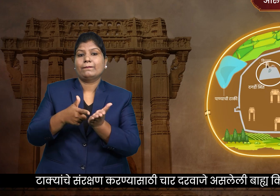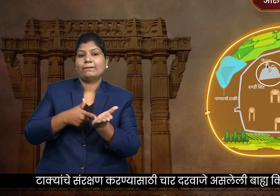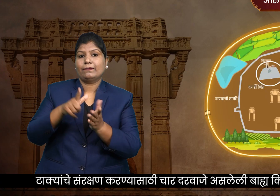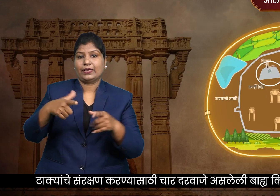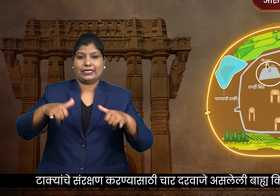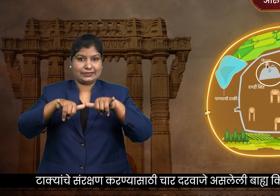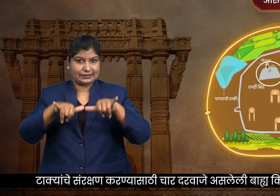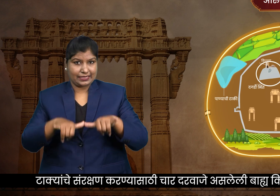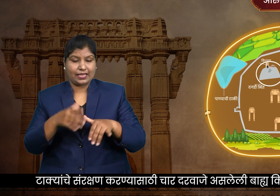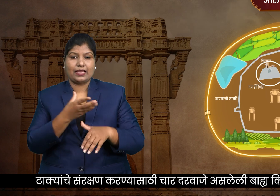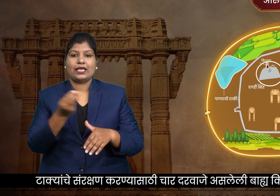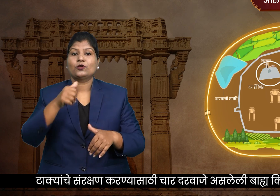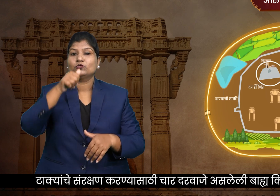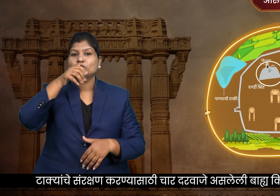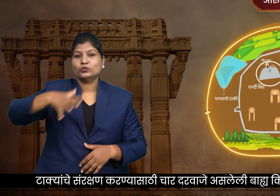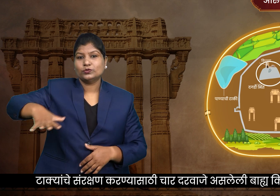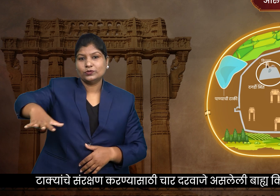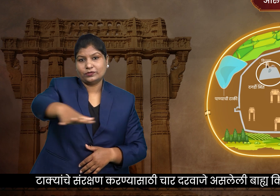दिसते.